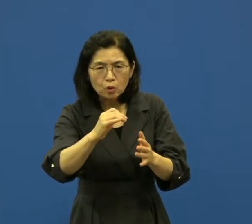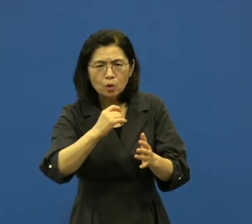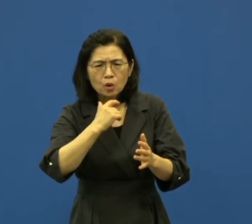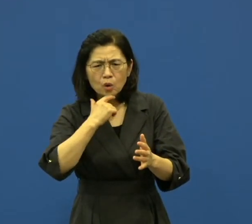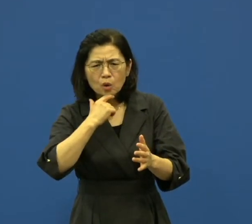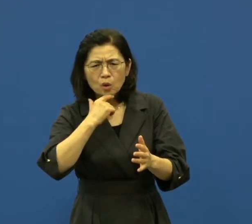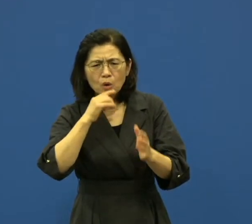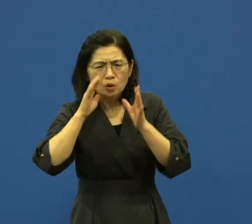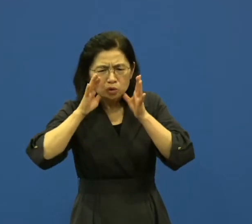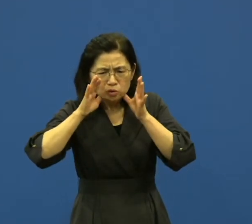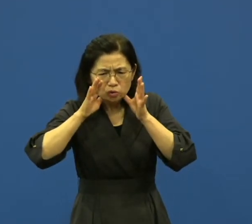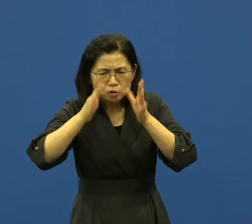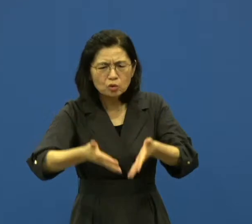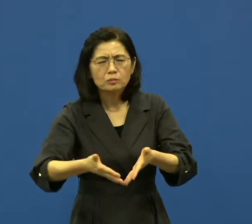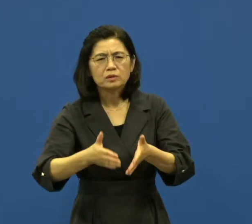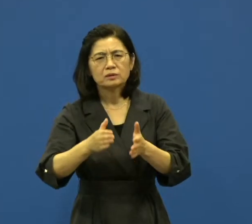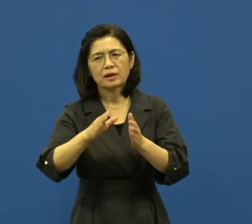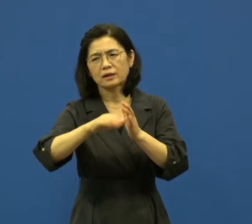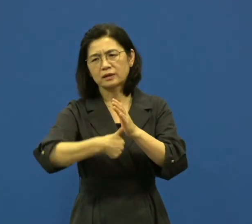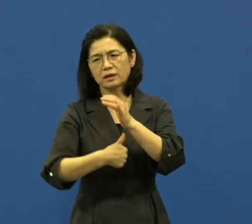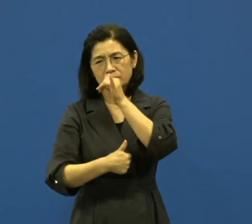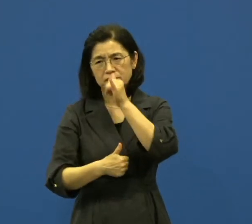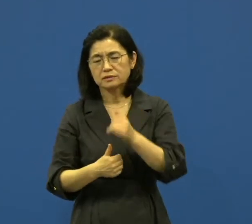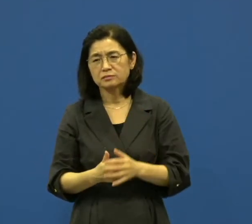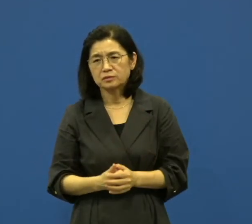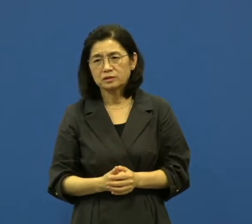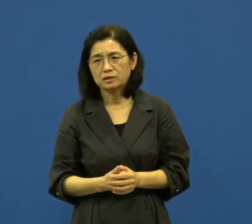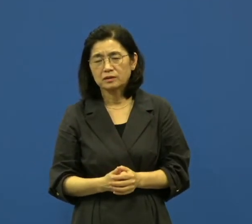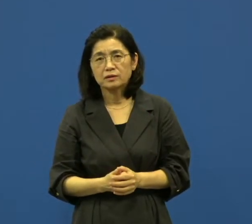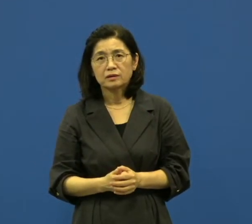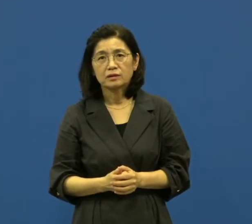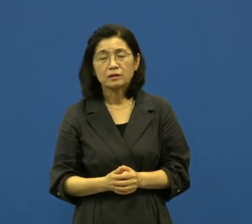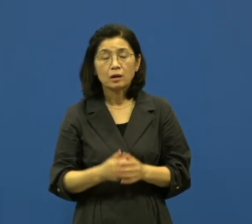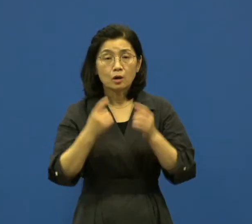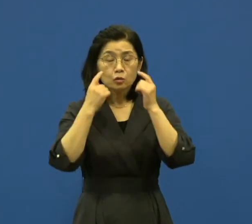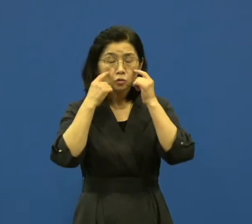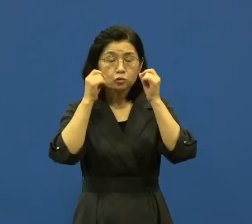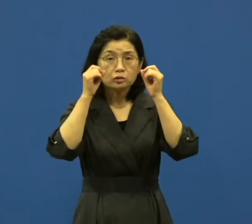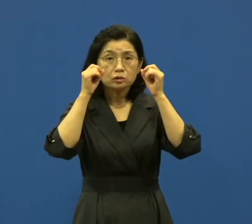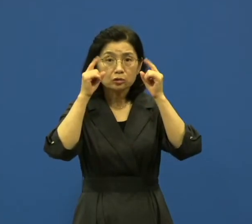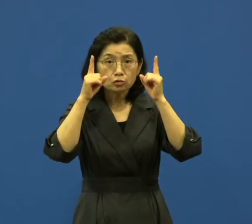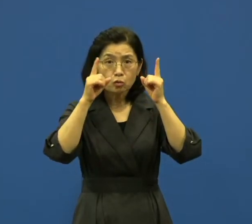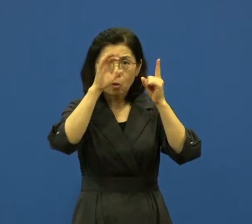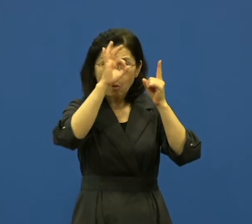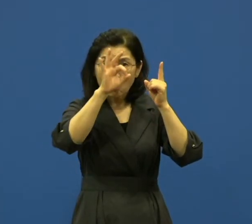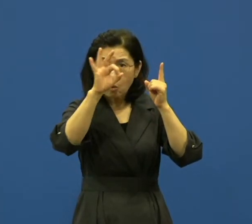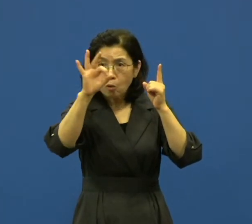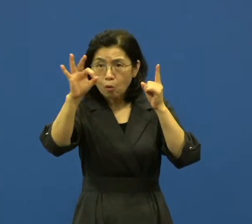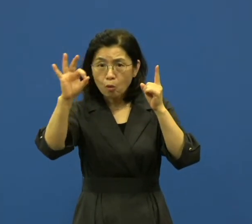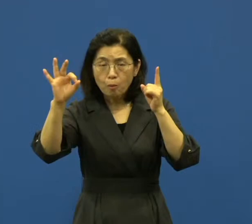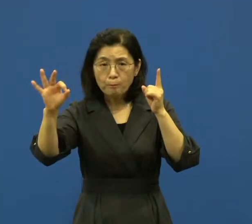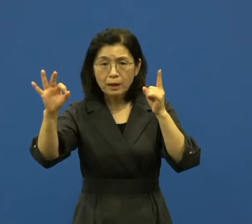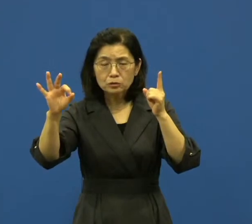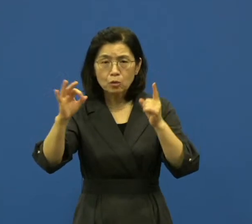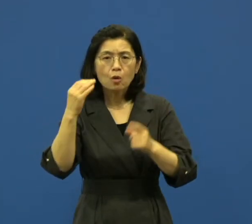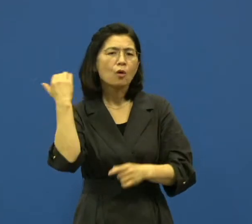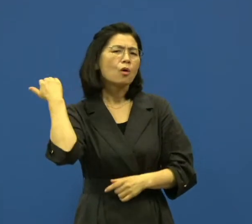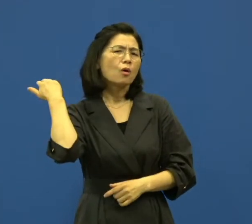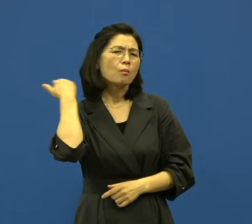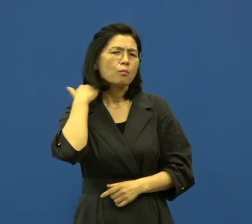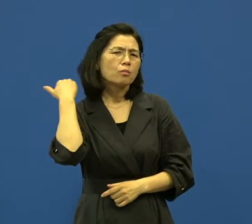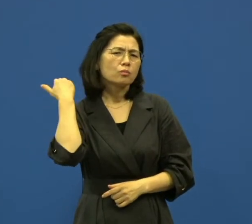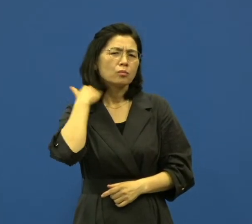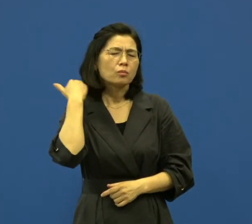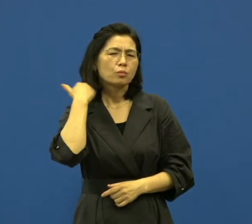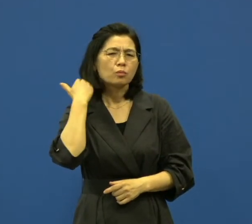눈 뜨고 당하는 일이 얼마나 많습니까? 다 같이 보고 있는데도 못 보는 일이 얼마나 많습니까? 보는 것이 얼마나 부족한,